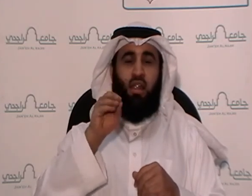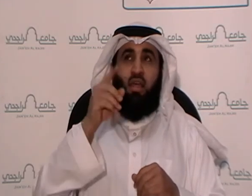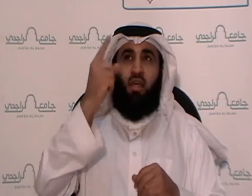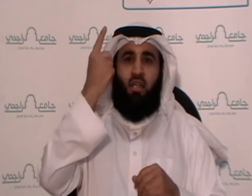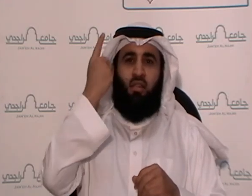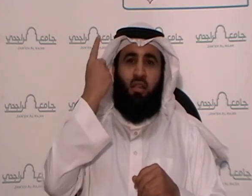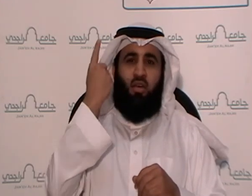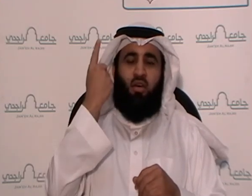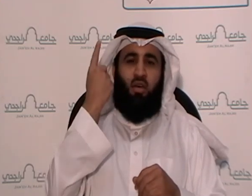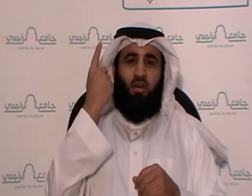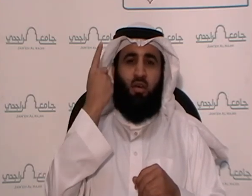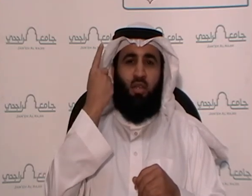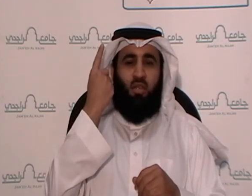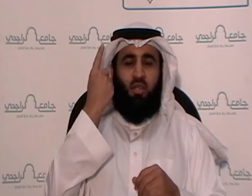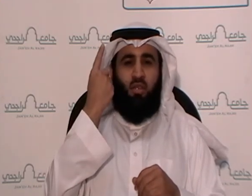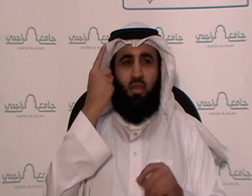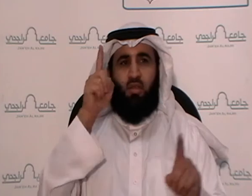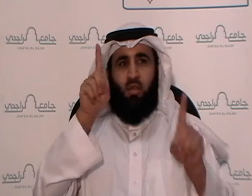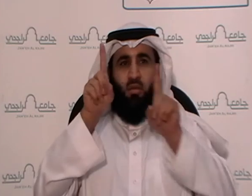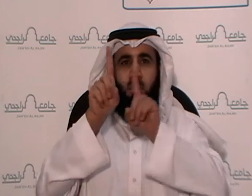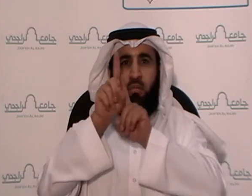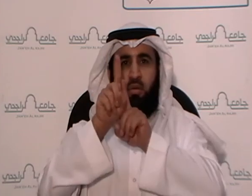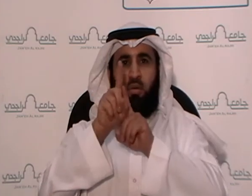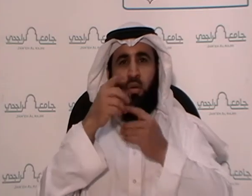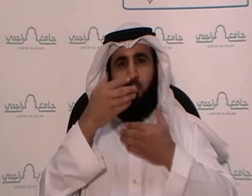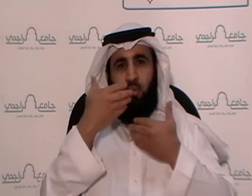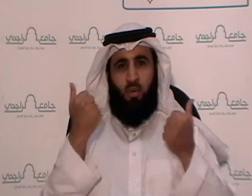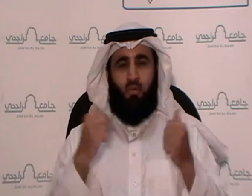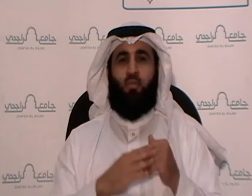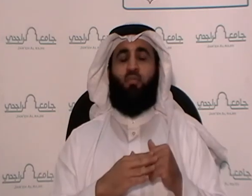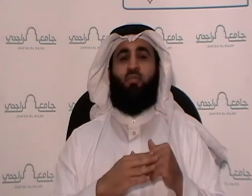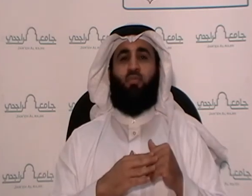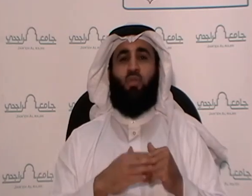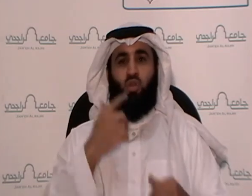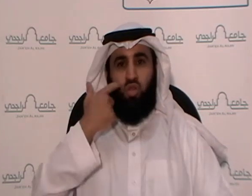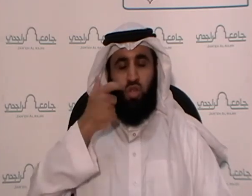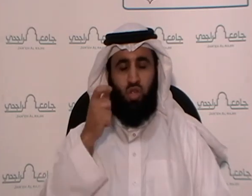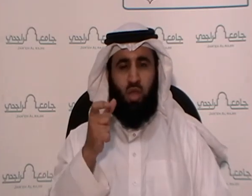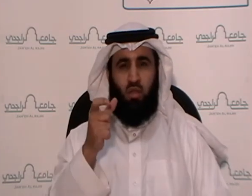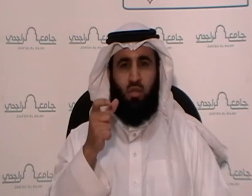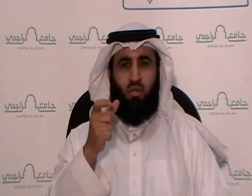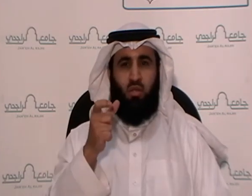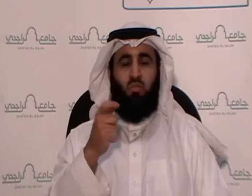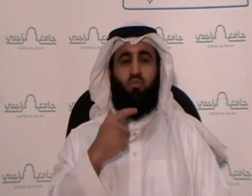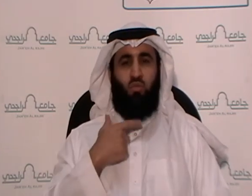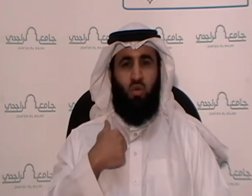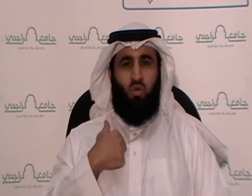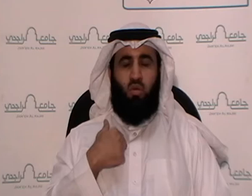إله إلا الله وحده لا شريك له، شهادة نرجو بها النجاة